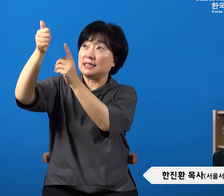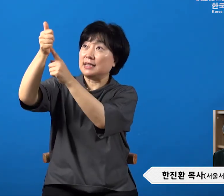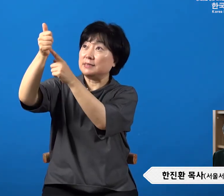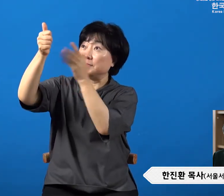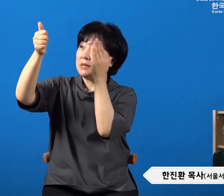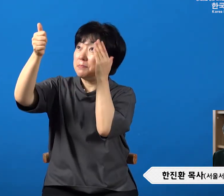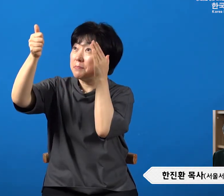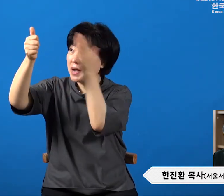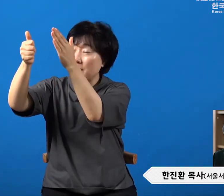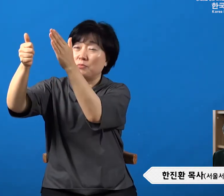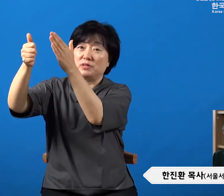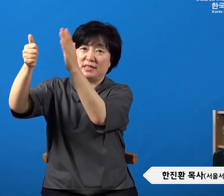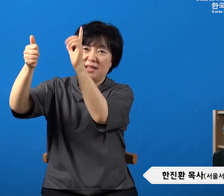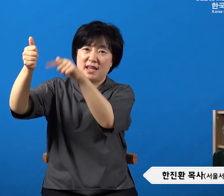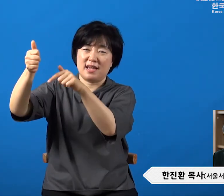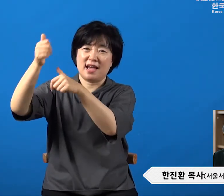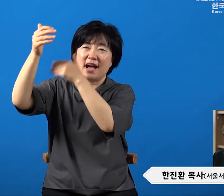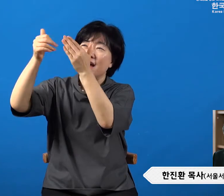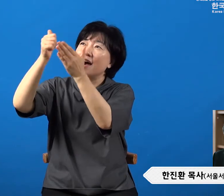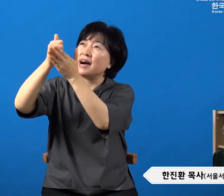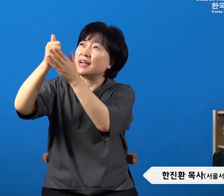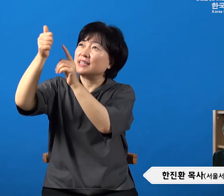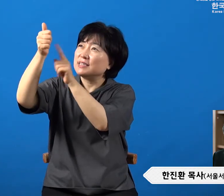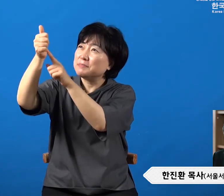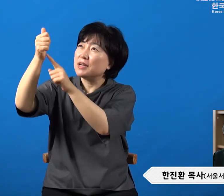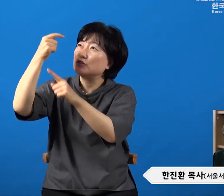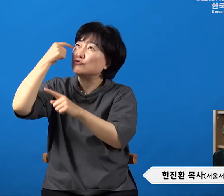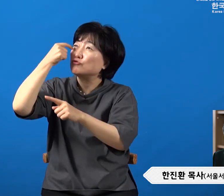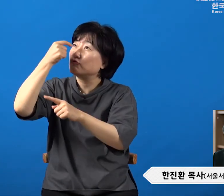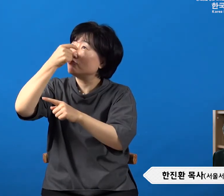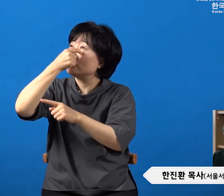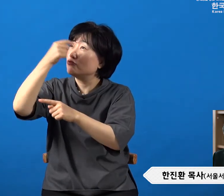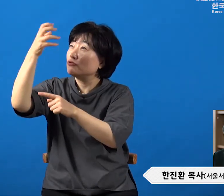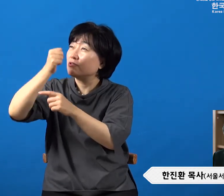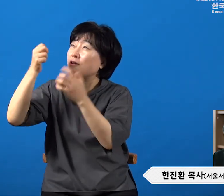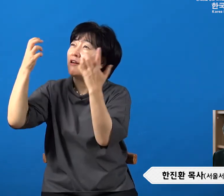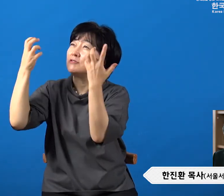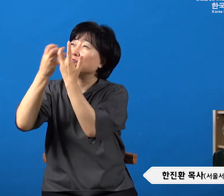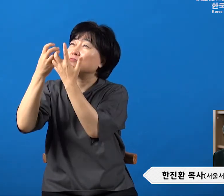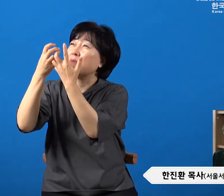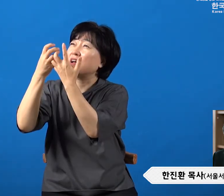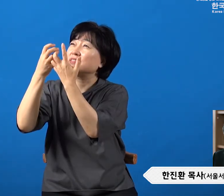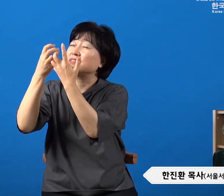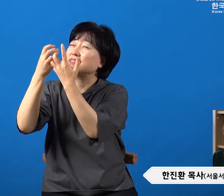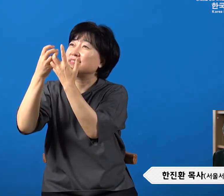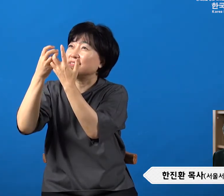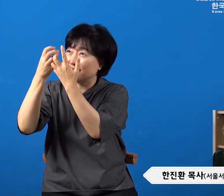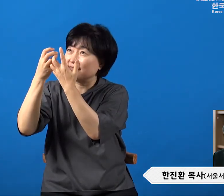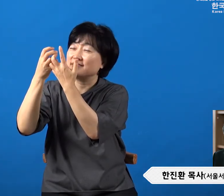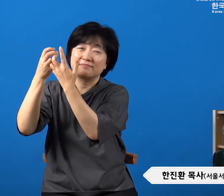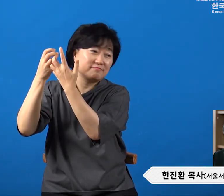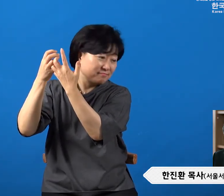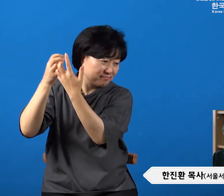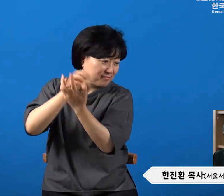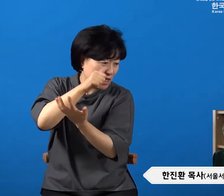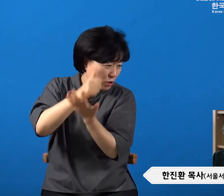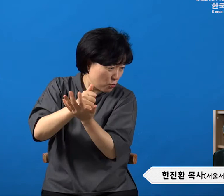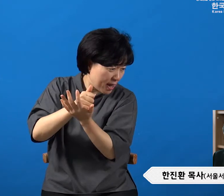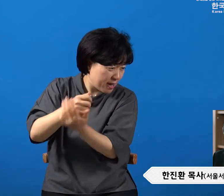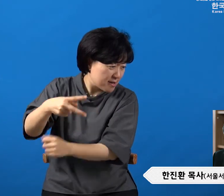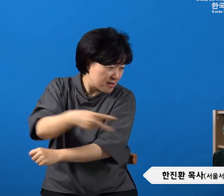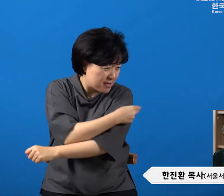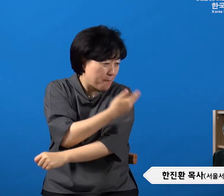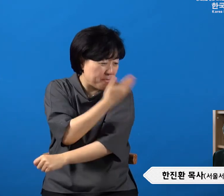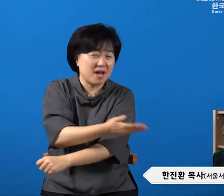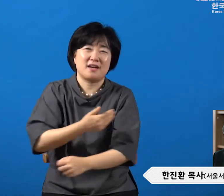하나님을 바라볼 때, 그래서 내가 하나님의 시선으로 충만해질 때입니다. 그때 죄를 뿌리칠 수 있는